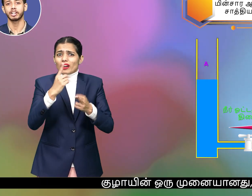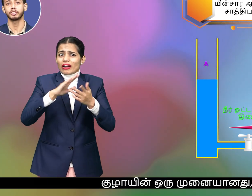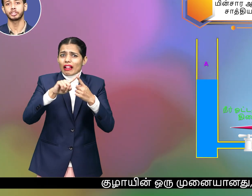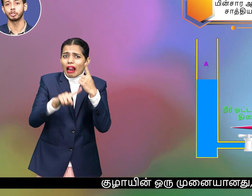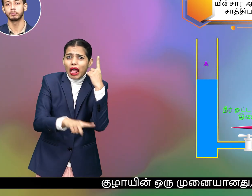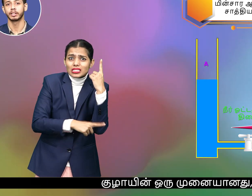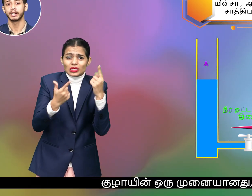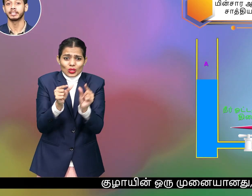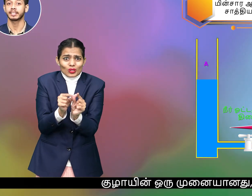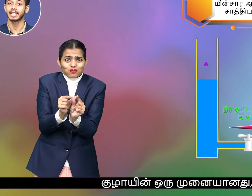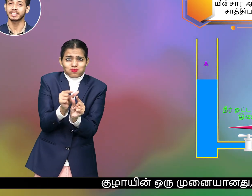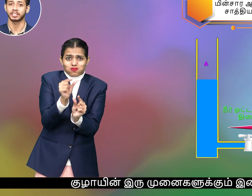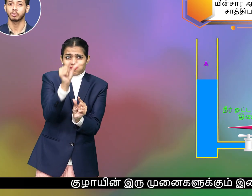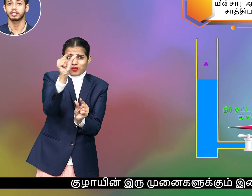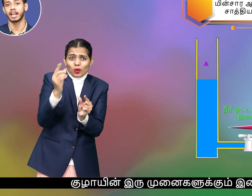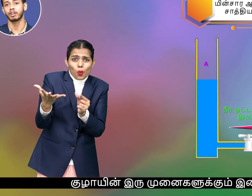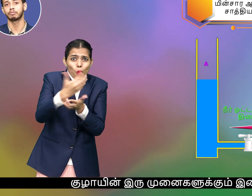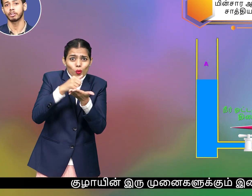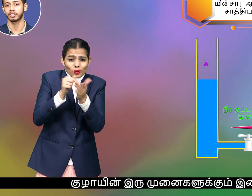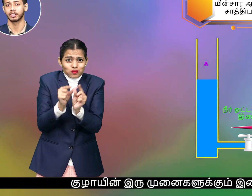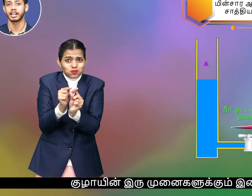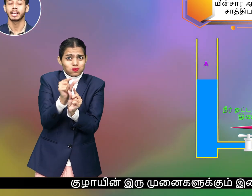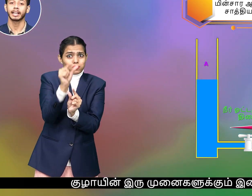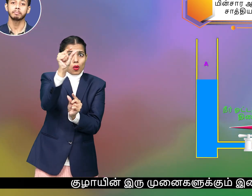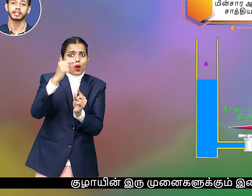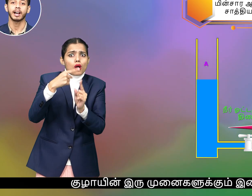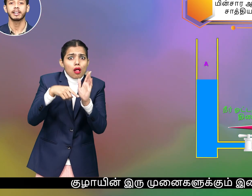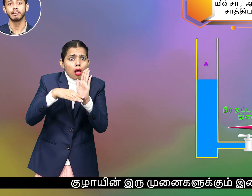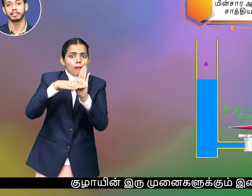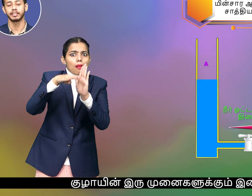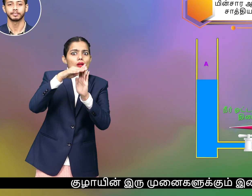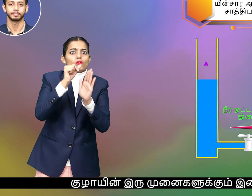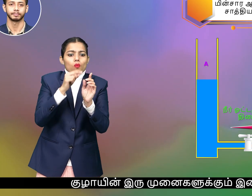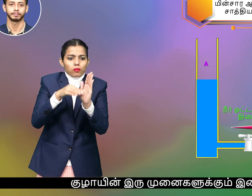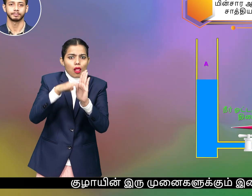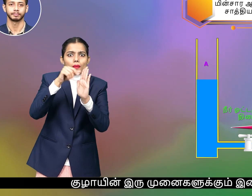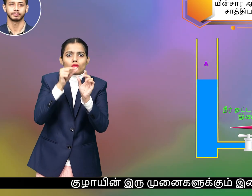குழாயின் ஒரு முனையாவது குழாயின் இருமுனைக்கும் இடையே